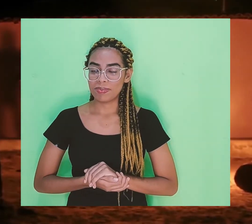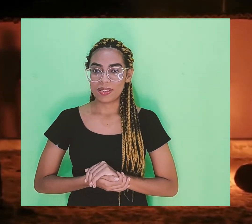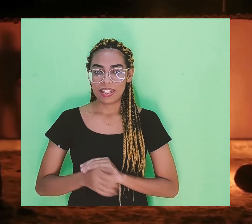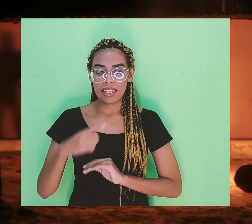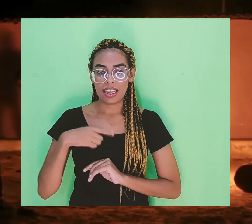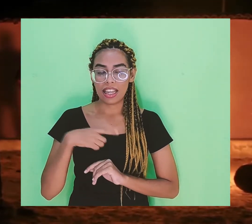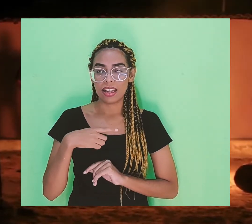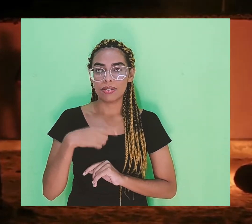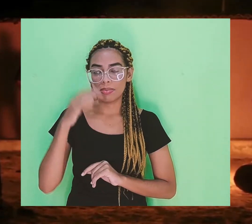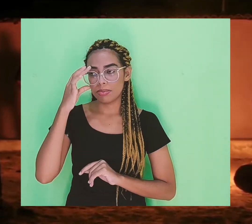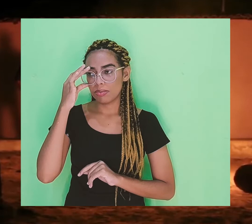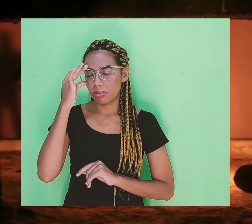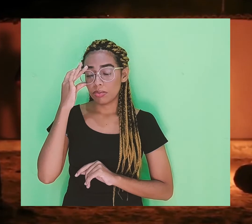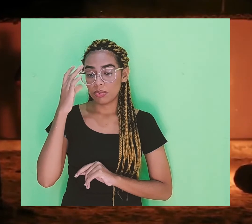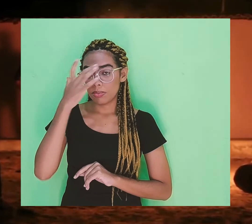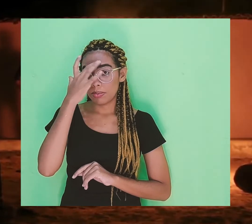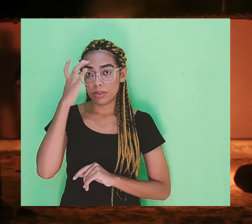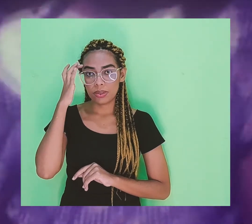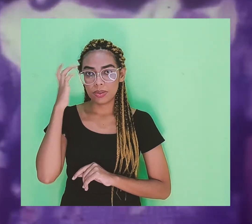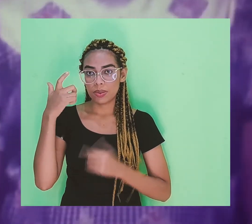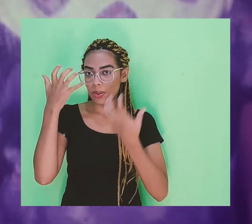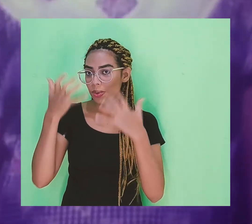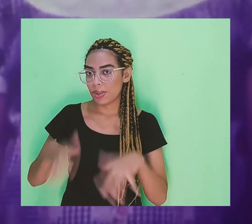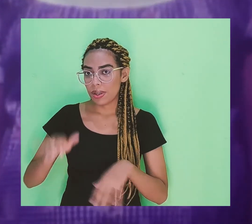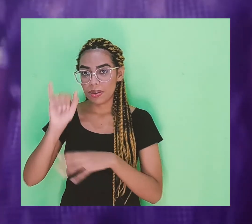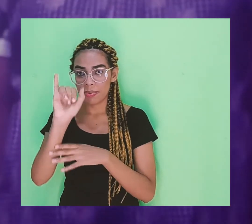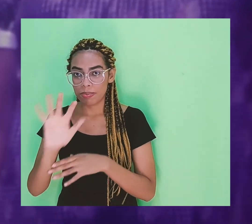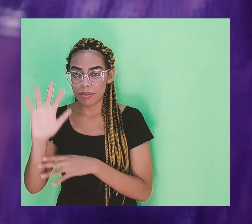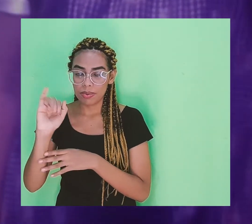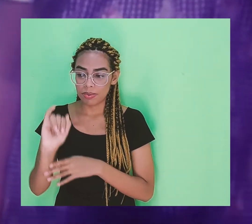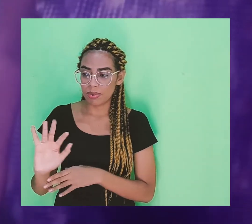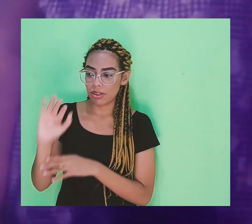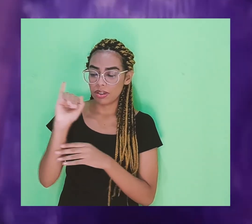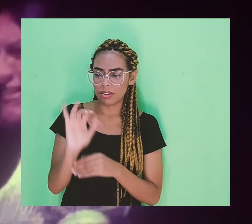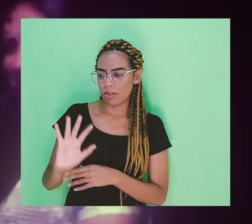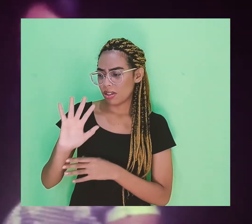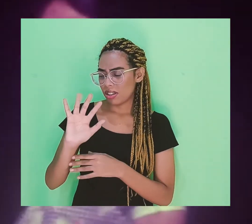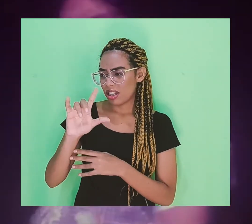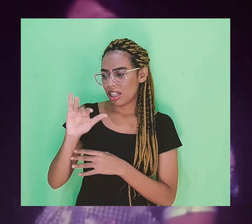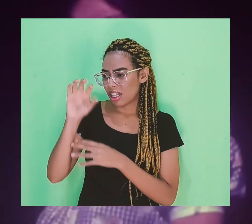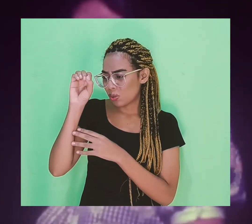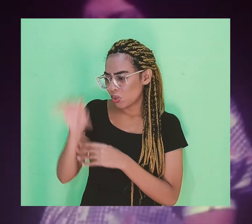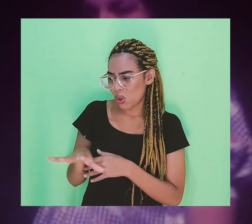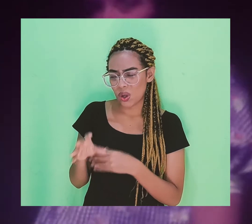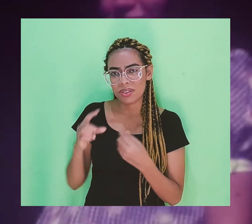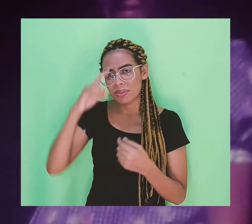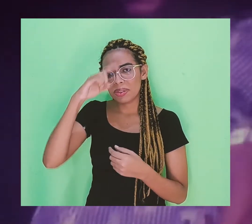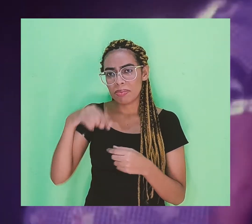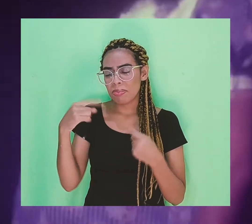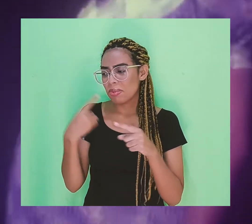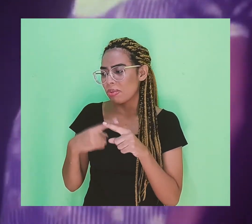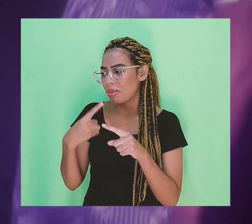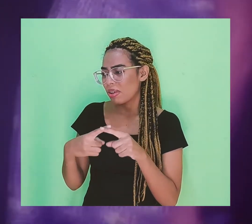de família que são descartados por aí, que vão pro lixo, porque, sei lá, as pessoas jogam esse tipo de coisa no lixo. E essa pessoa vai